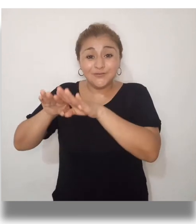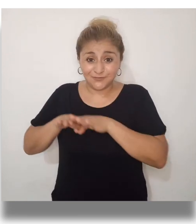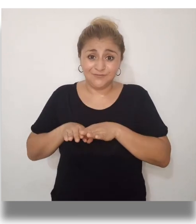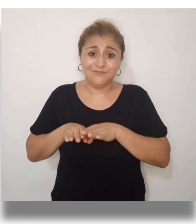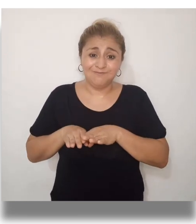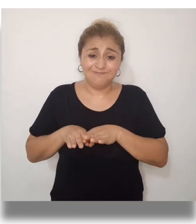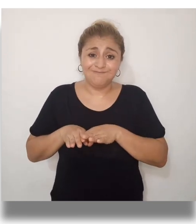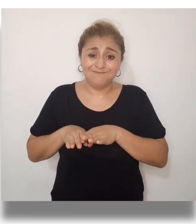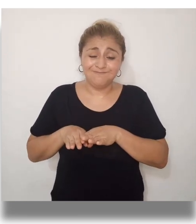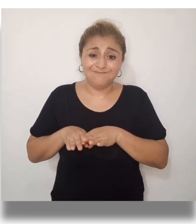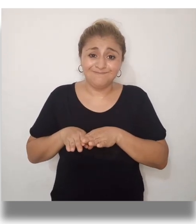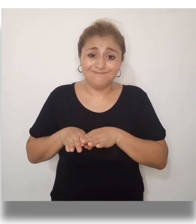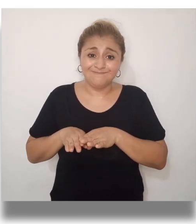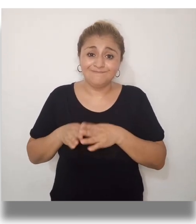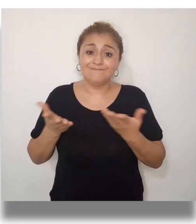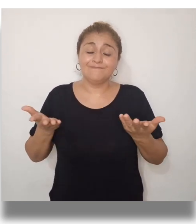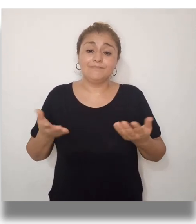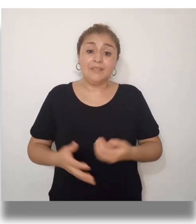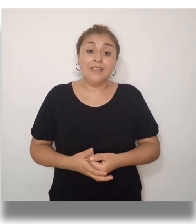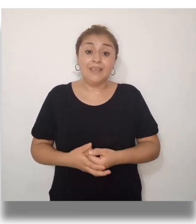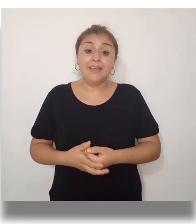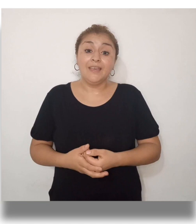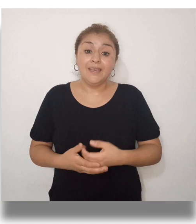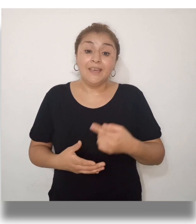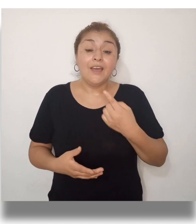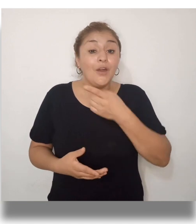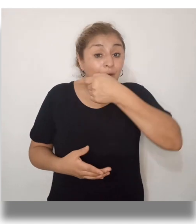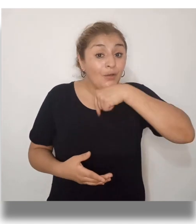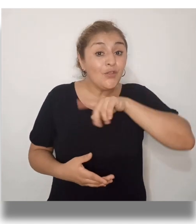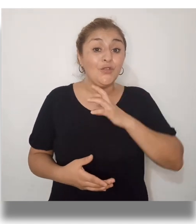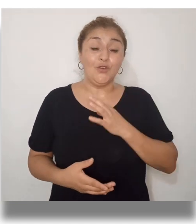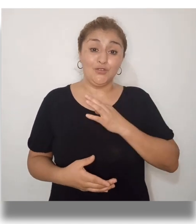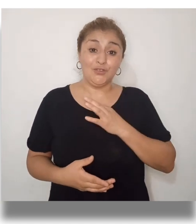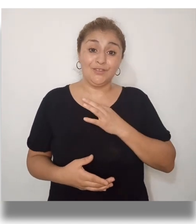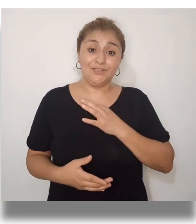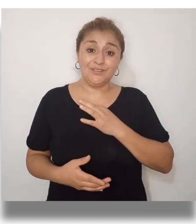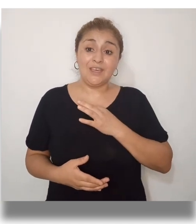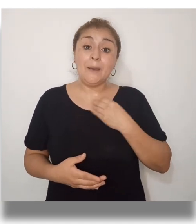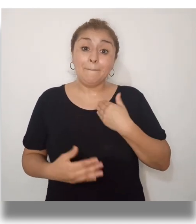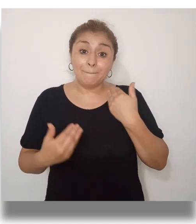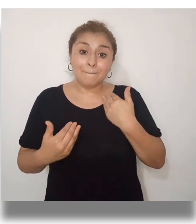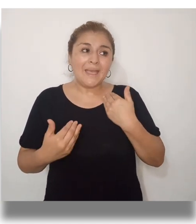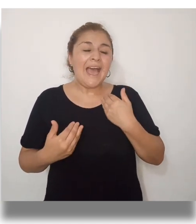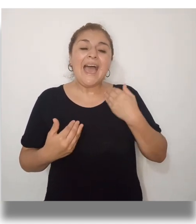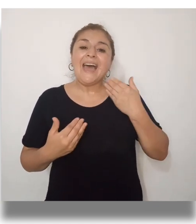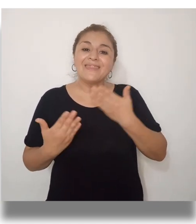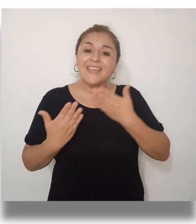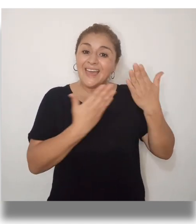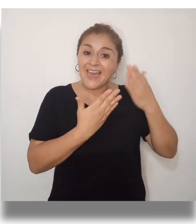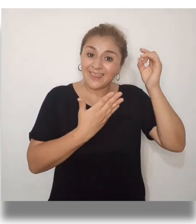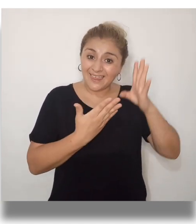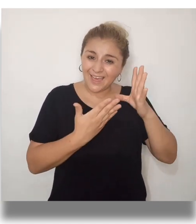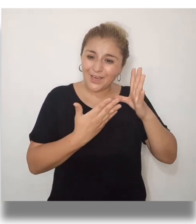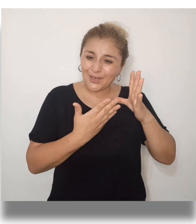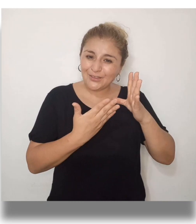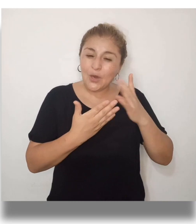el amor de Dios siempre es grande lo cual no quiere decir que siempre esté contento con